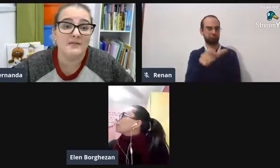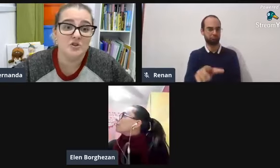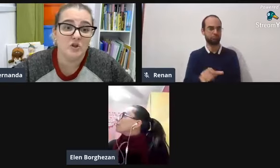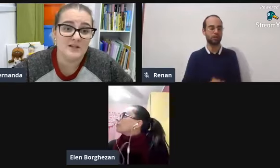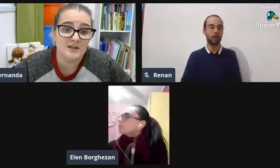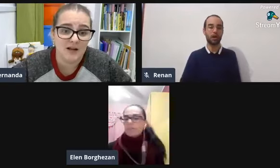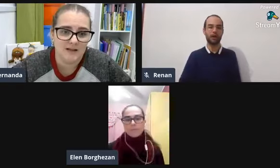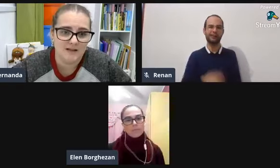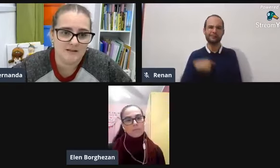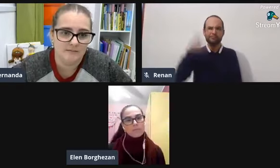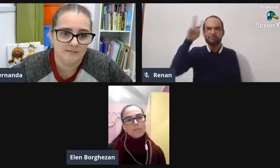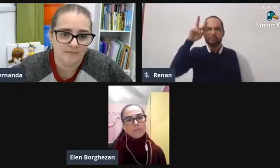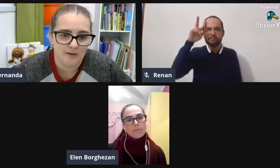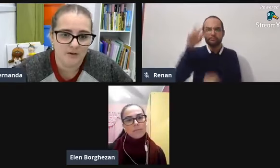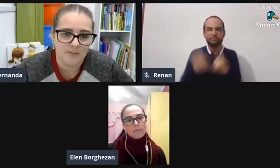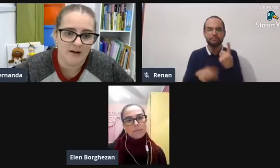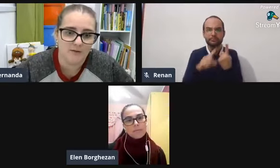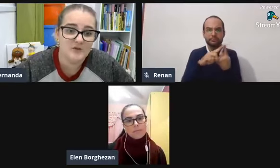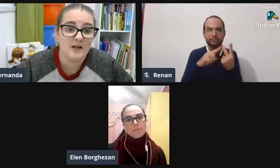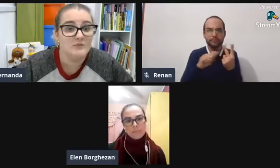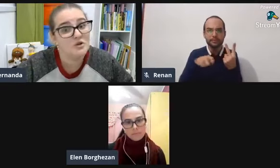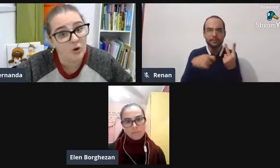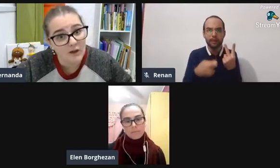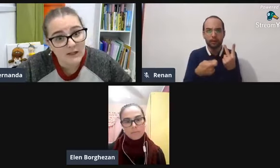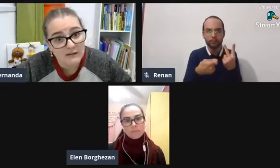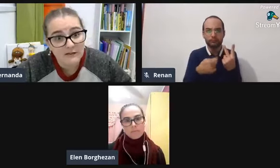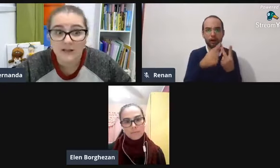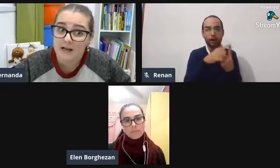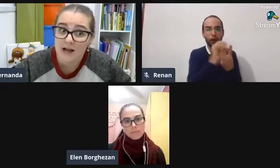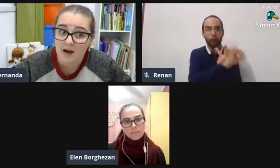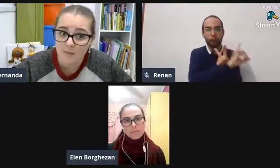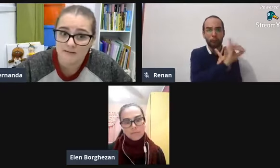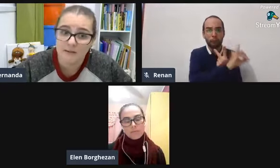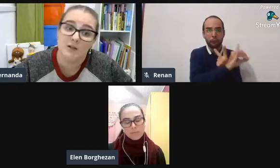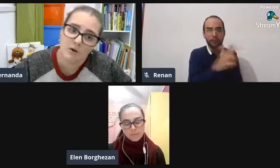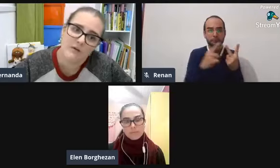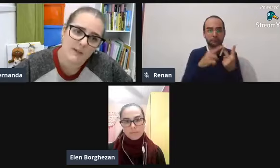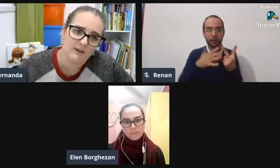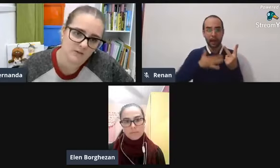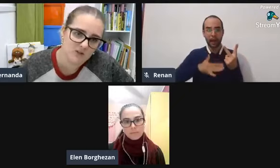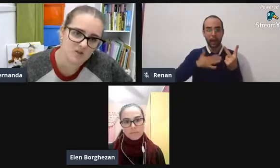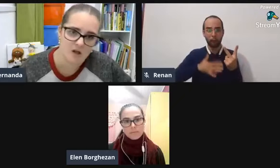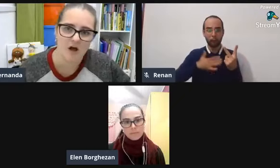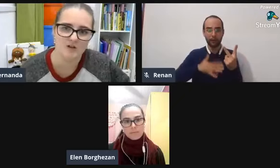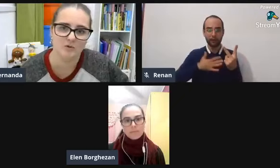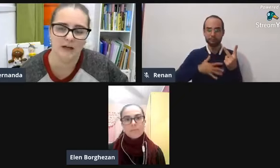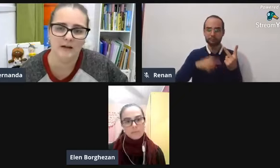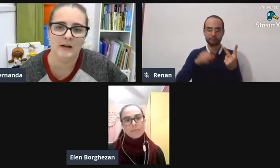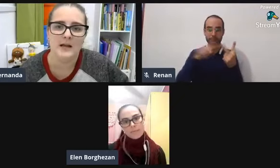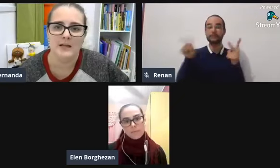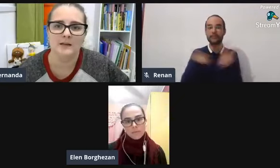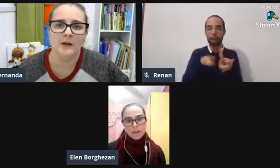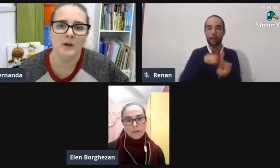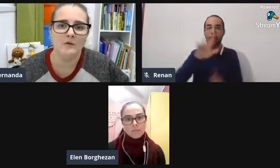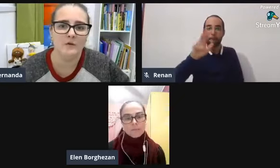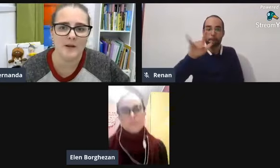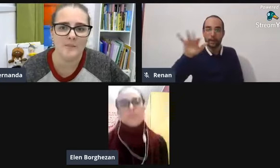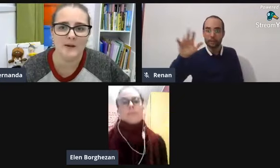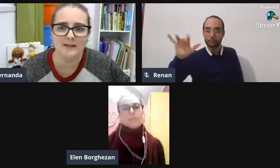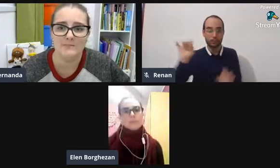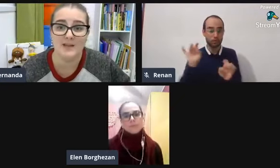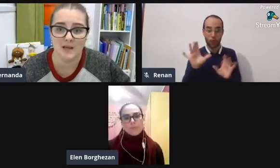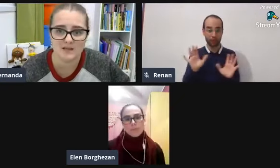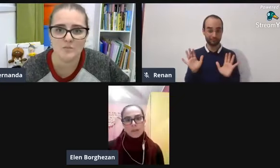eu lembrava de 2 sinais. Eu lembrava do sinal de oi e calma, e o alfabeto datilológico, né? Então, eu